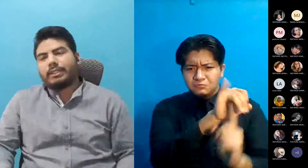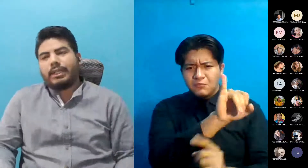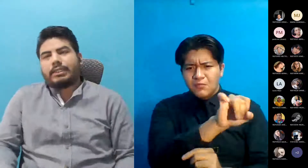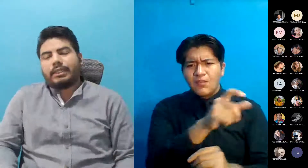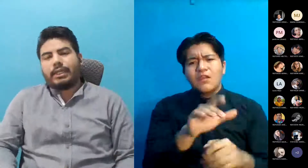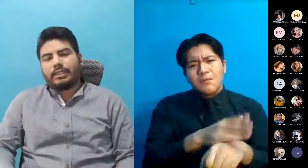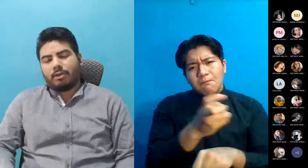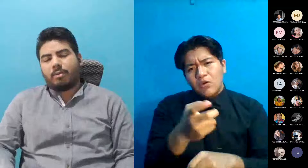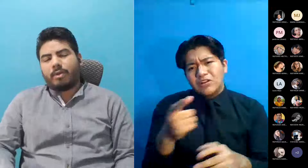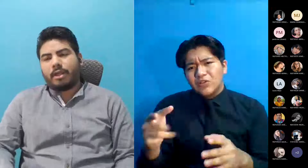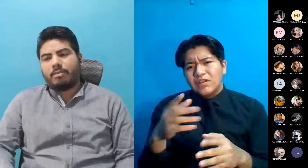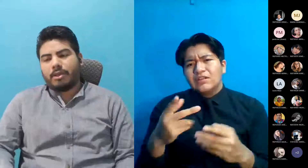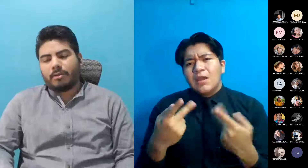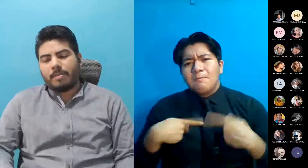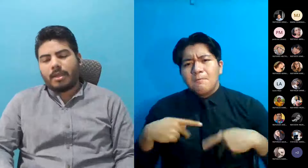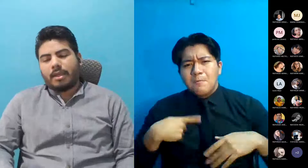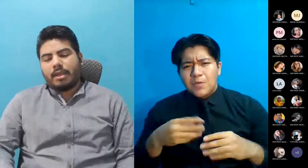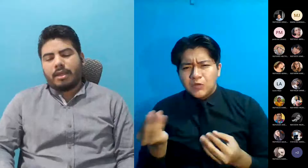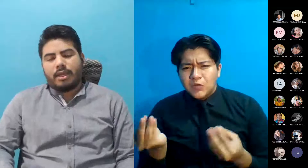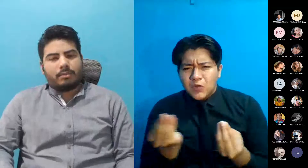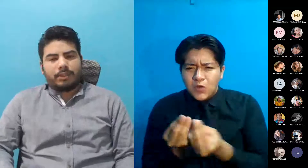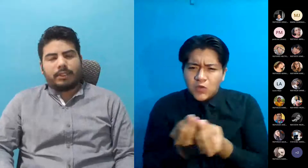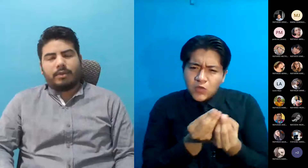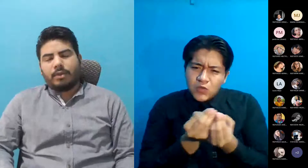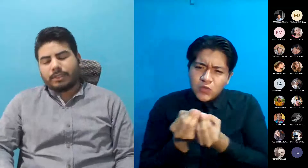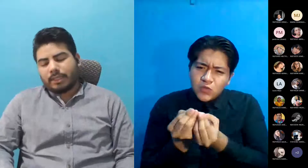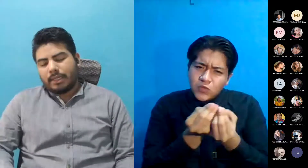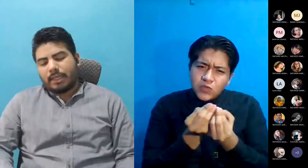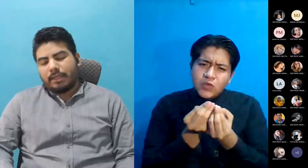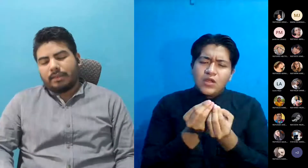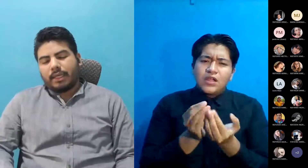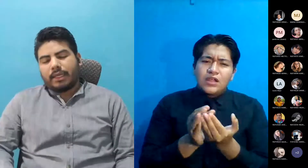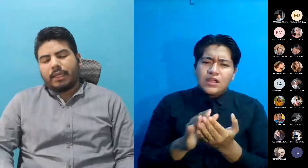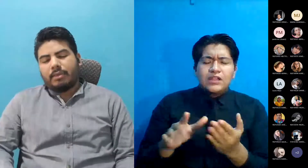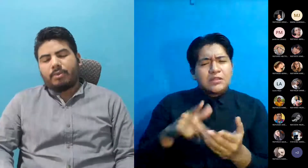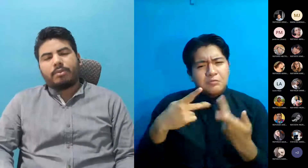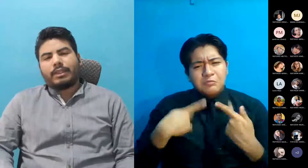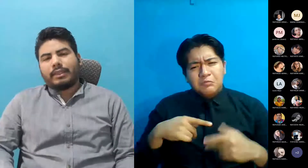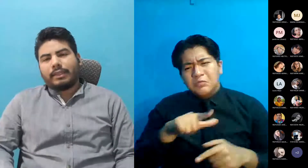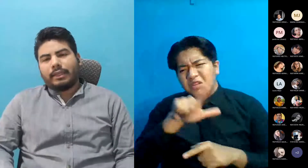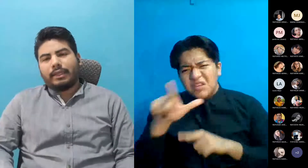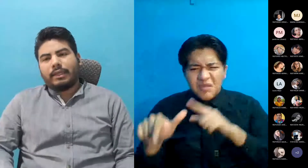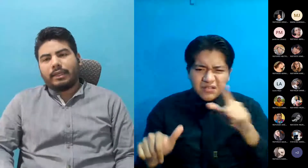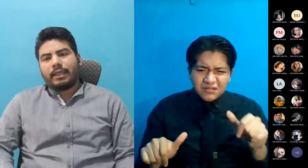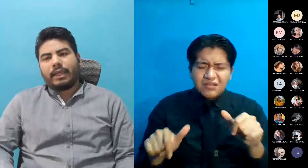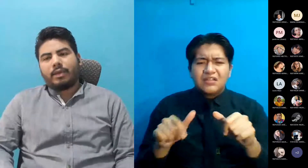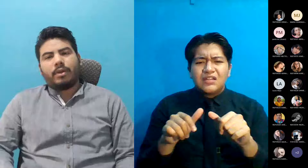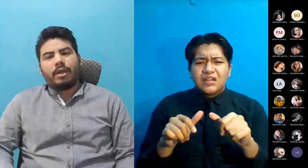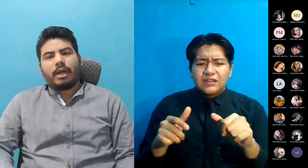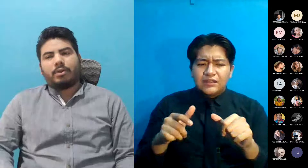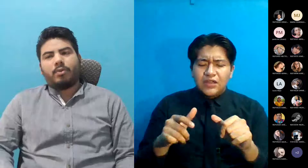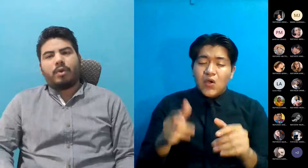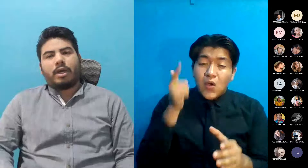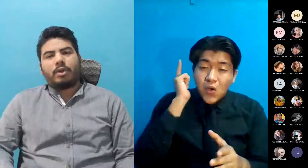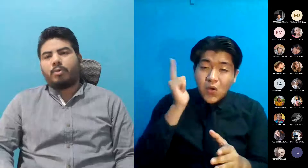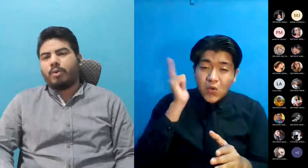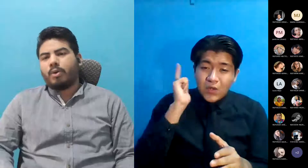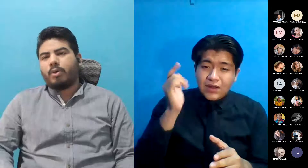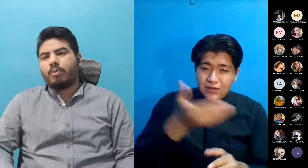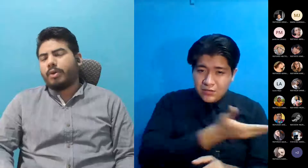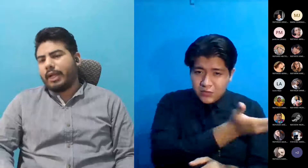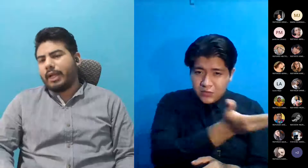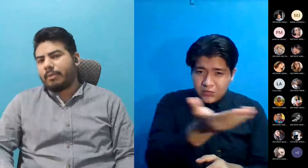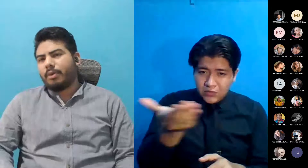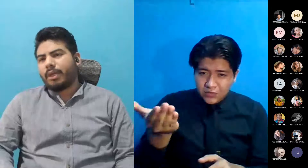de esta conferencia hacia el cuerpo académico, administrativo y demás, de que podamos entender que hay